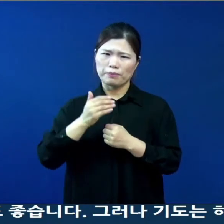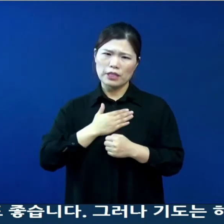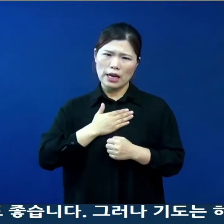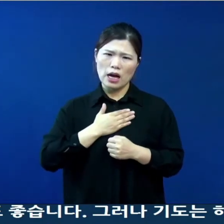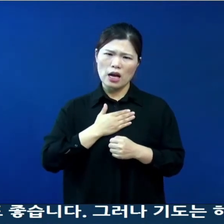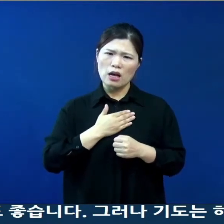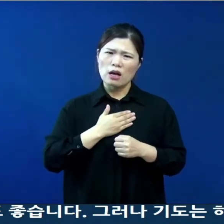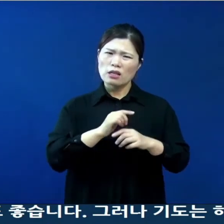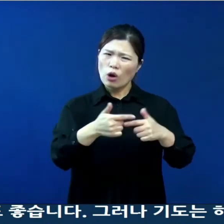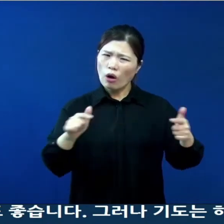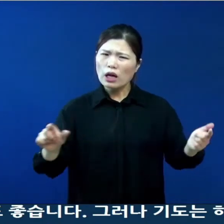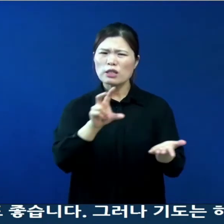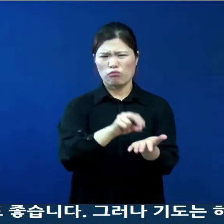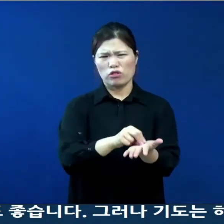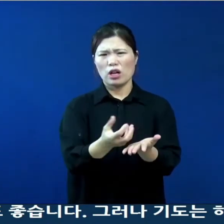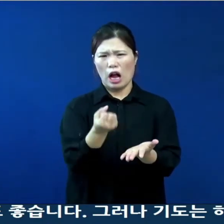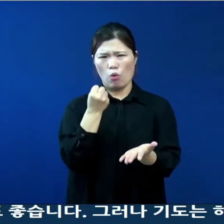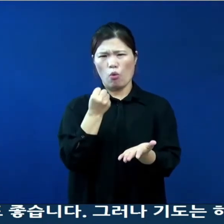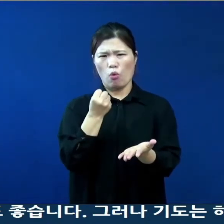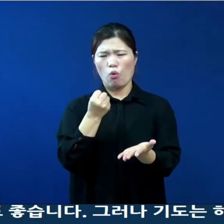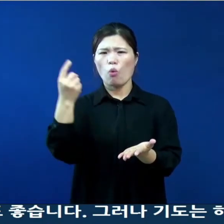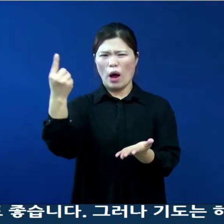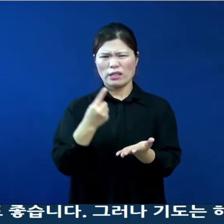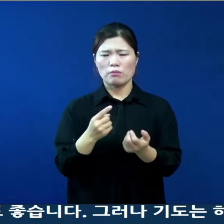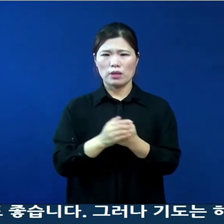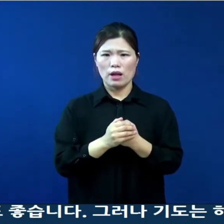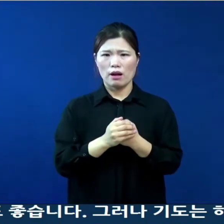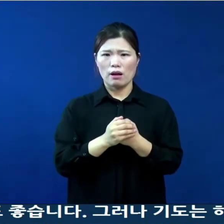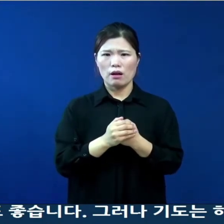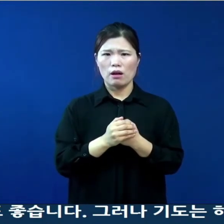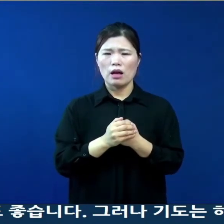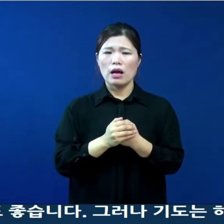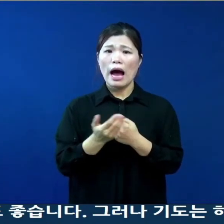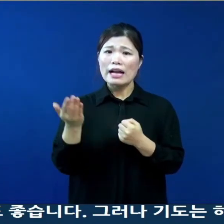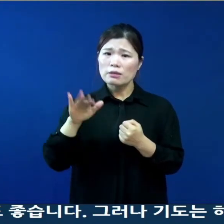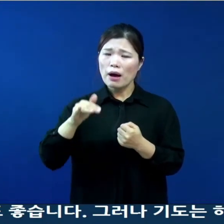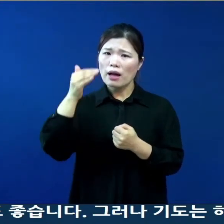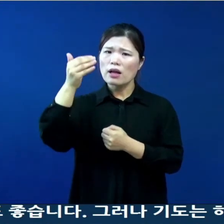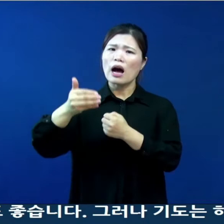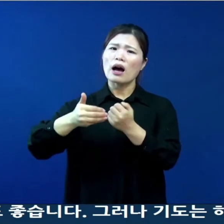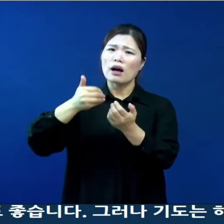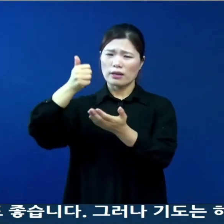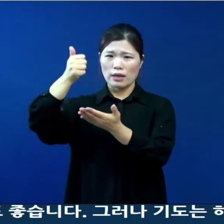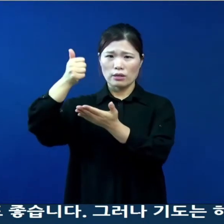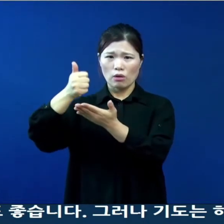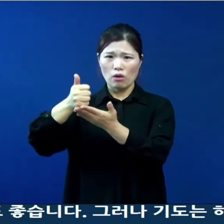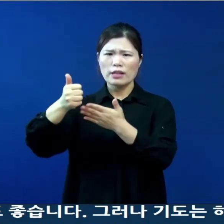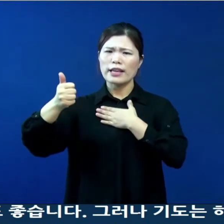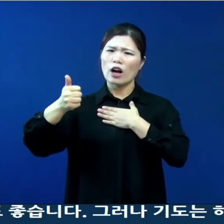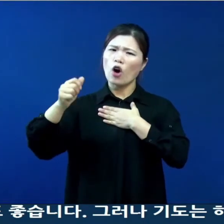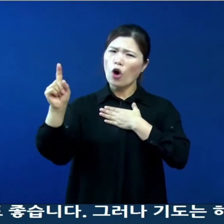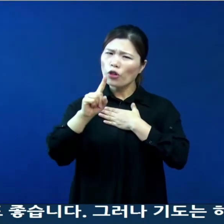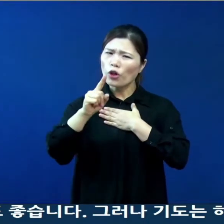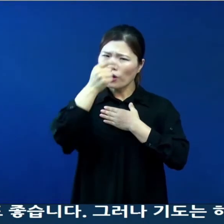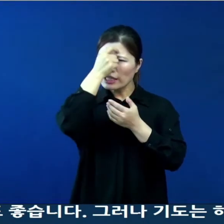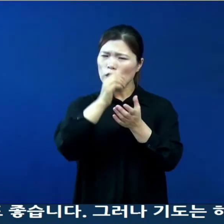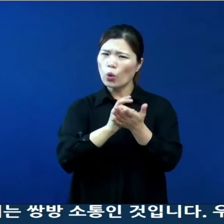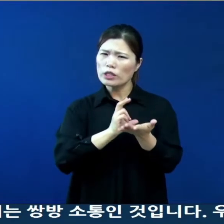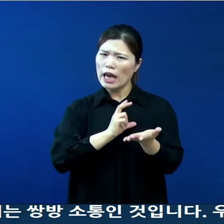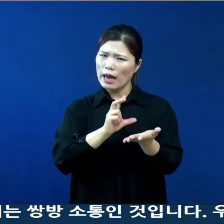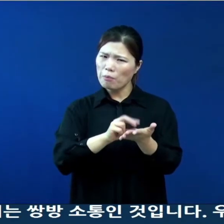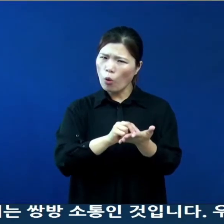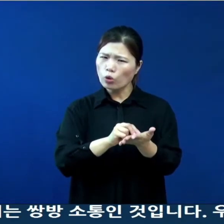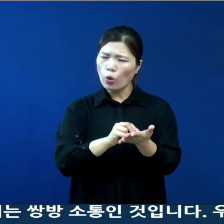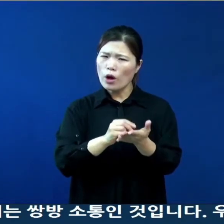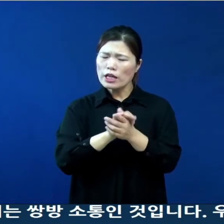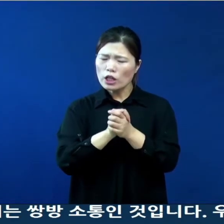가지고 이런 기도 제목들을 가지고 나왔습니다. 하지만 성령님께서 제게 어떤 기도 제목을 가지고 기도하기를 원하십니까? 성령께서 말할